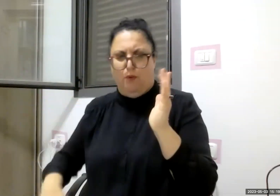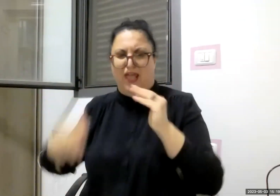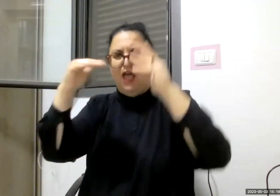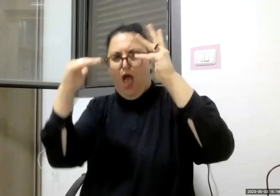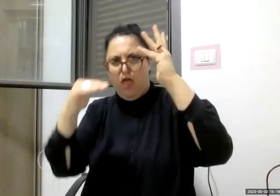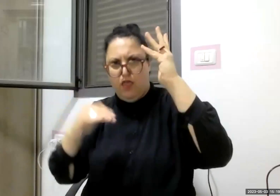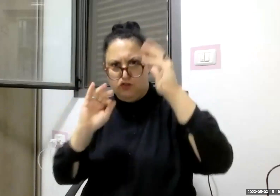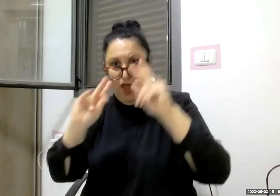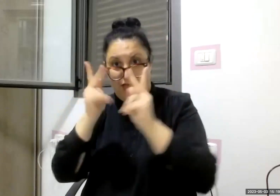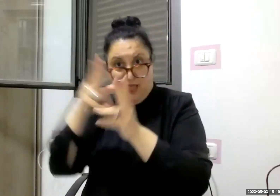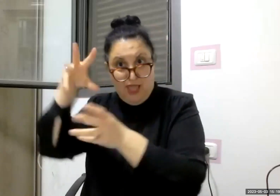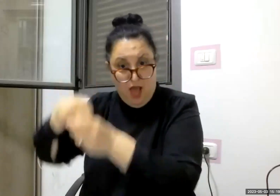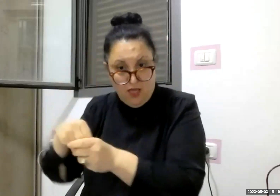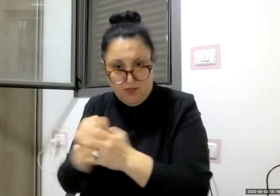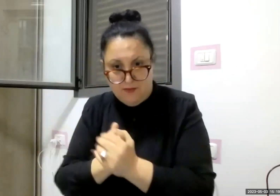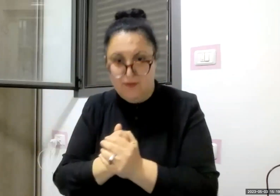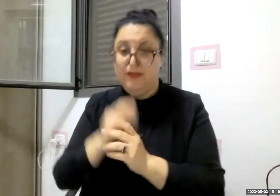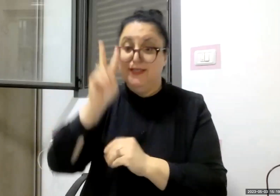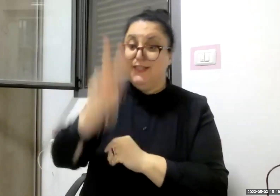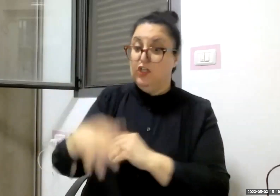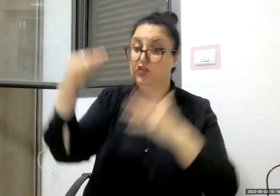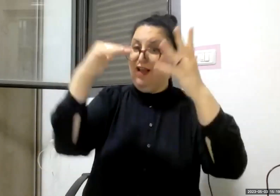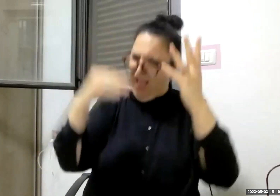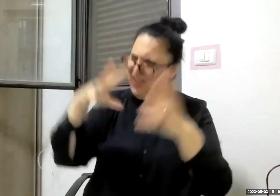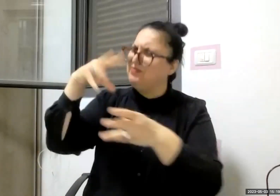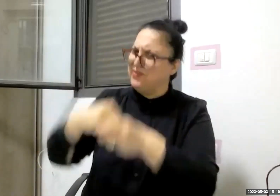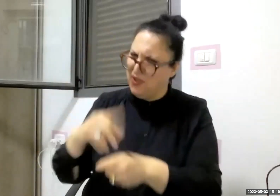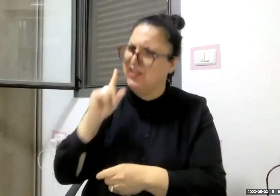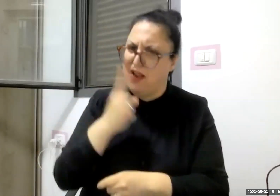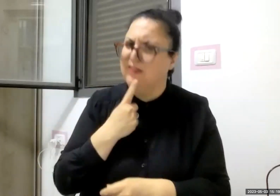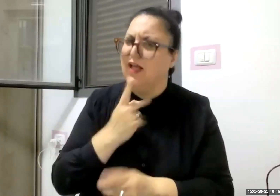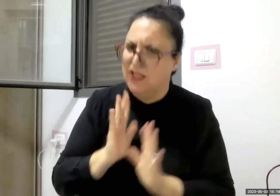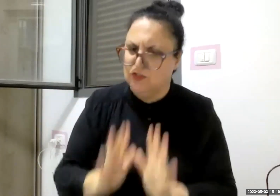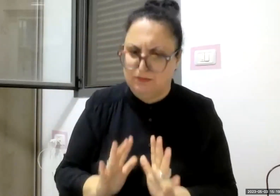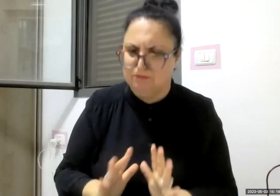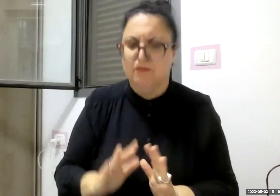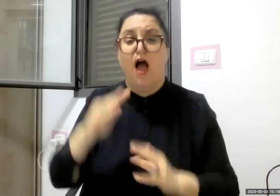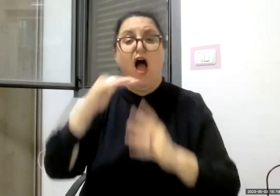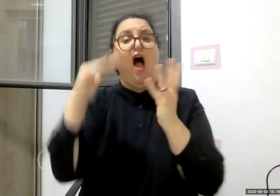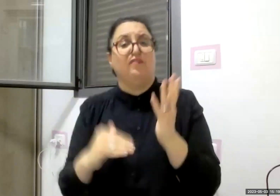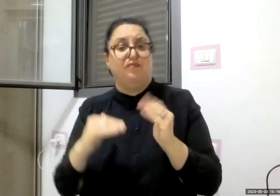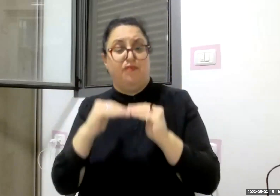הכי נמוכים בהיררכיה של הקהילה. יש אררכיה בתוך קהילת החרשים,